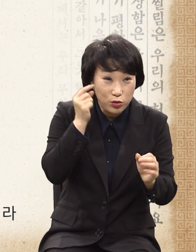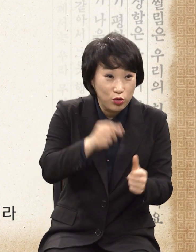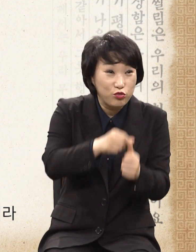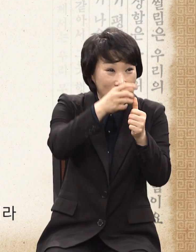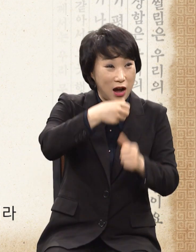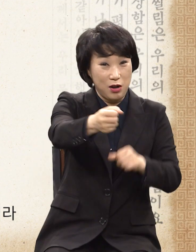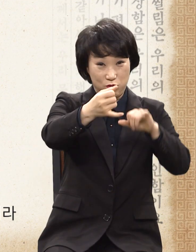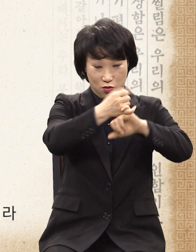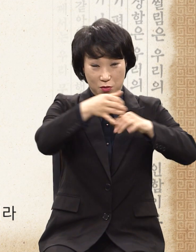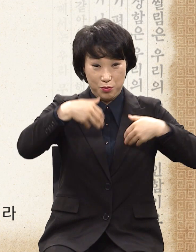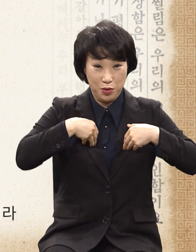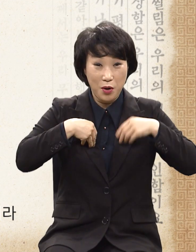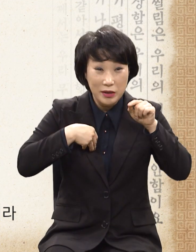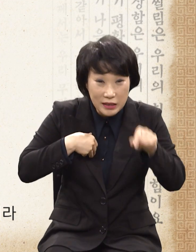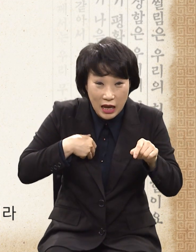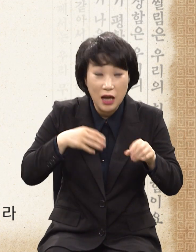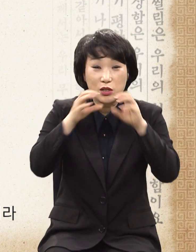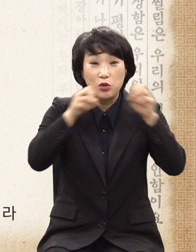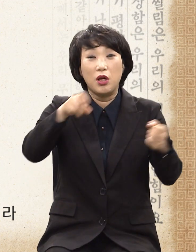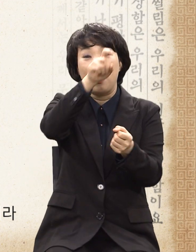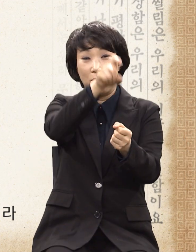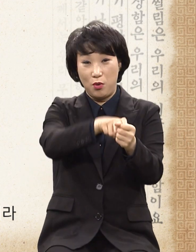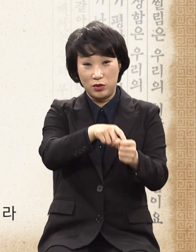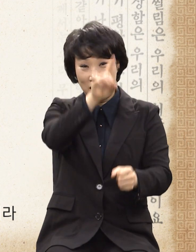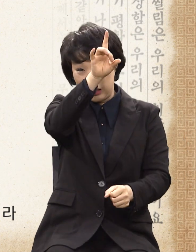돼, 이것이 전도입니다.